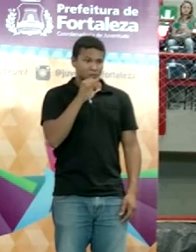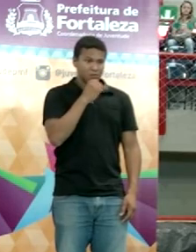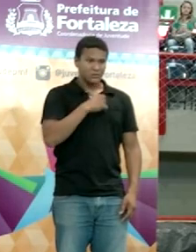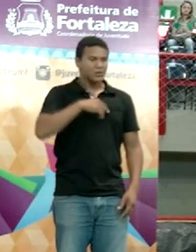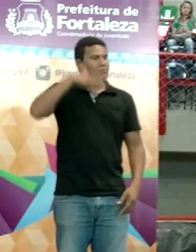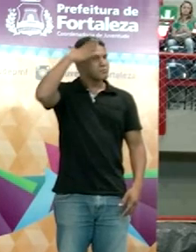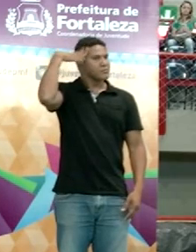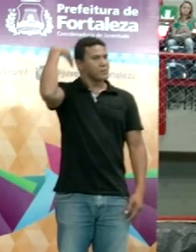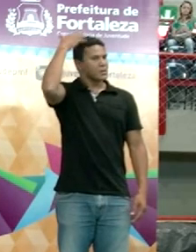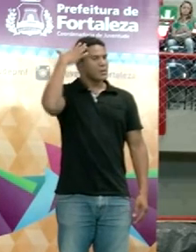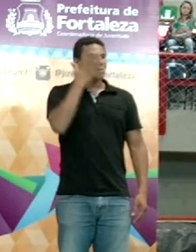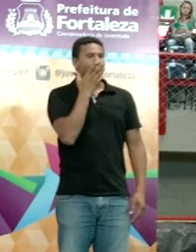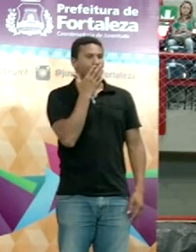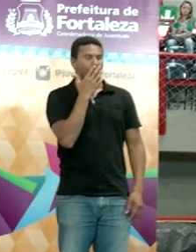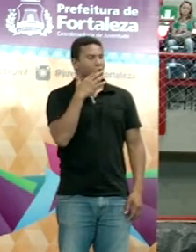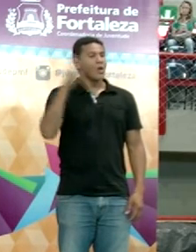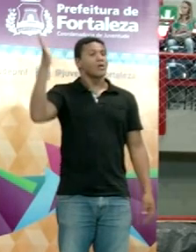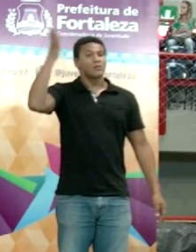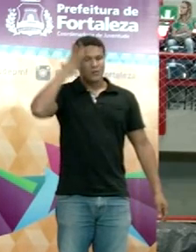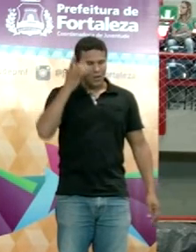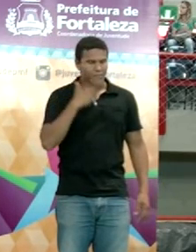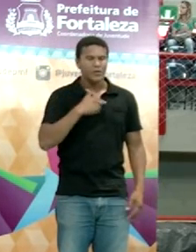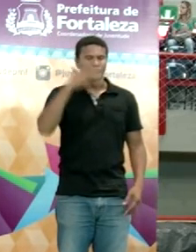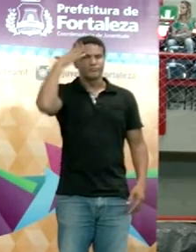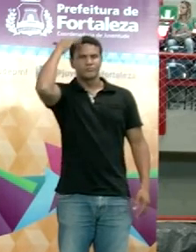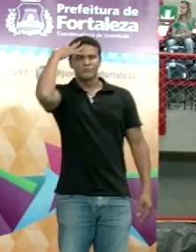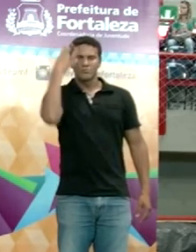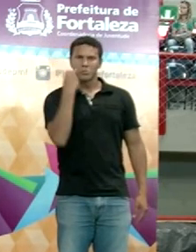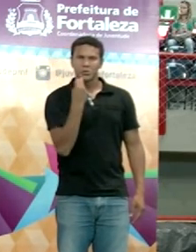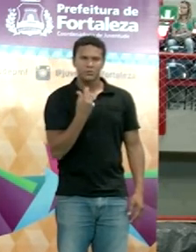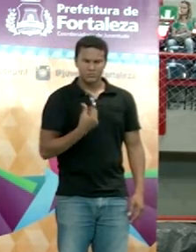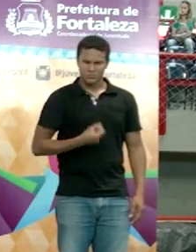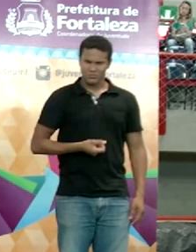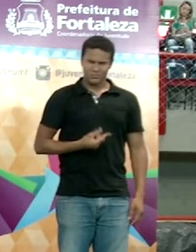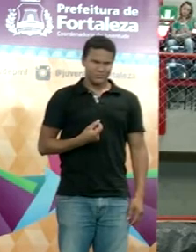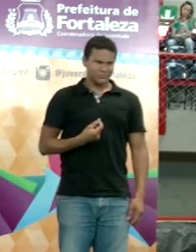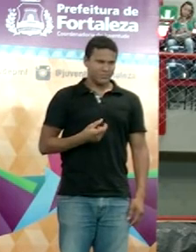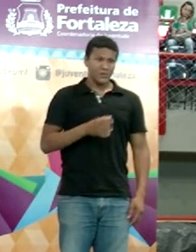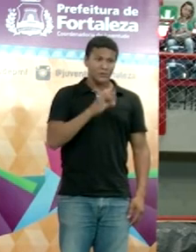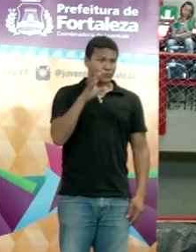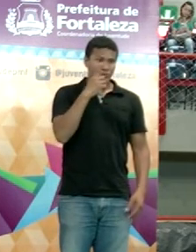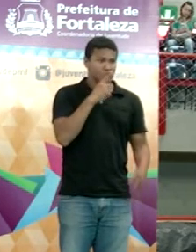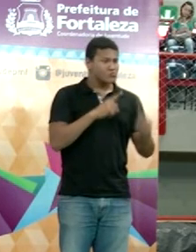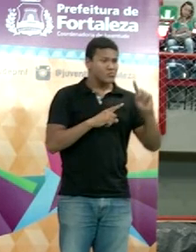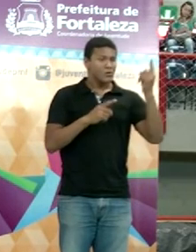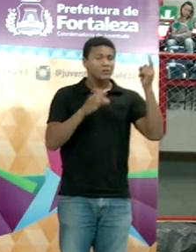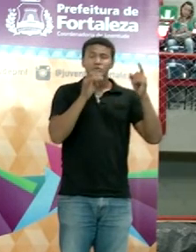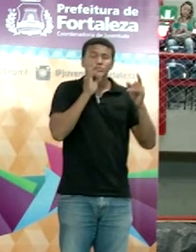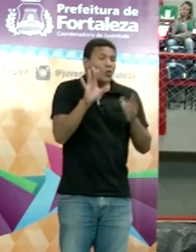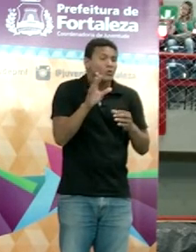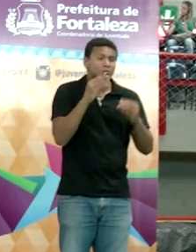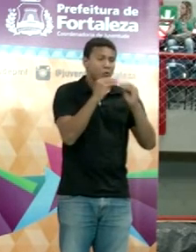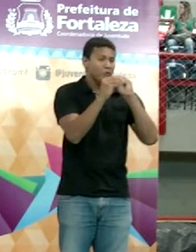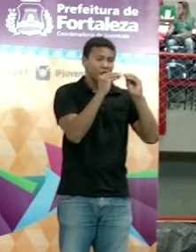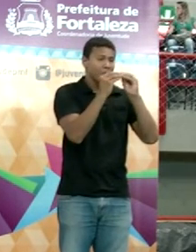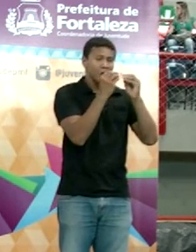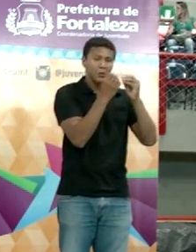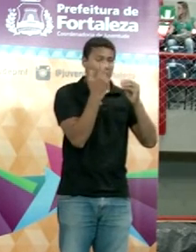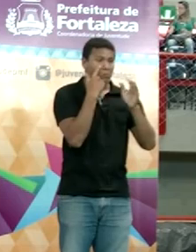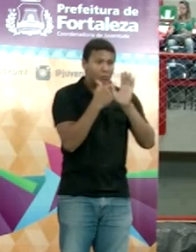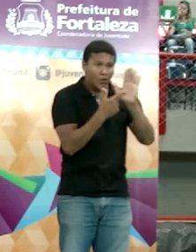quantas com cabelo pintado do mesmo jeito ou com corte do mesmo jeito. Basta aparecer numa novela,